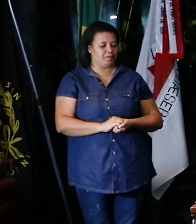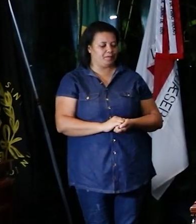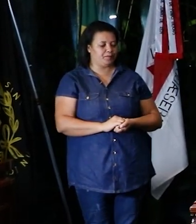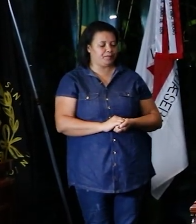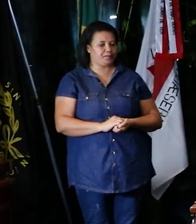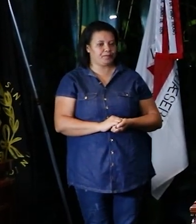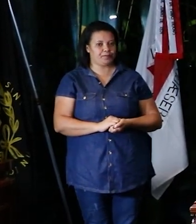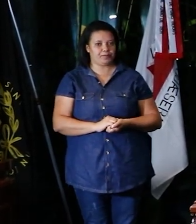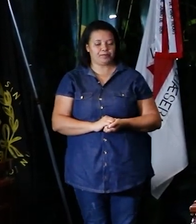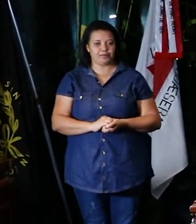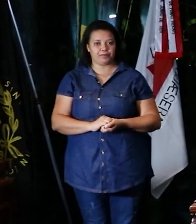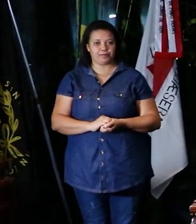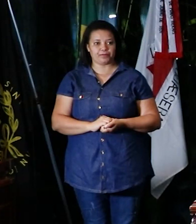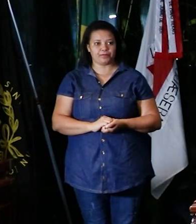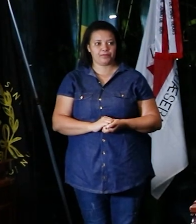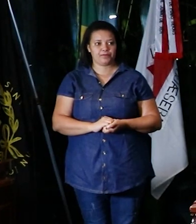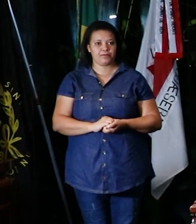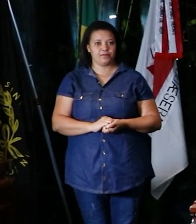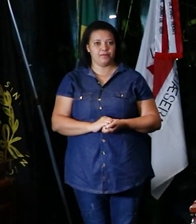breve